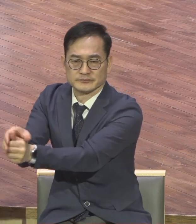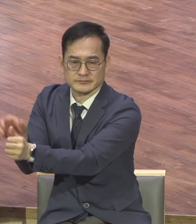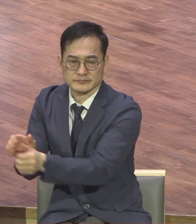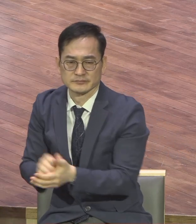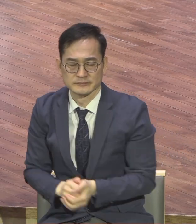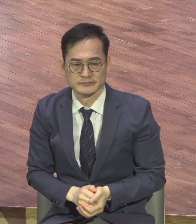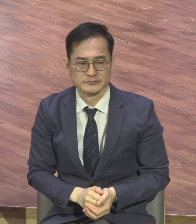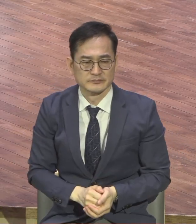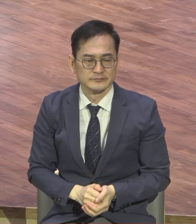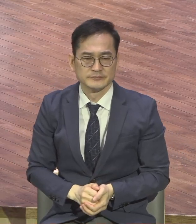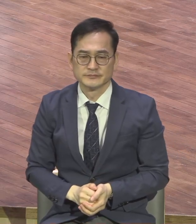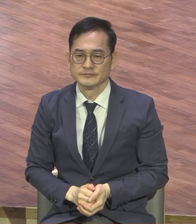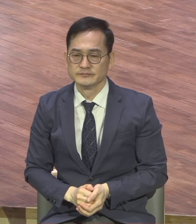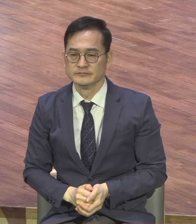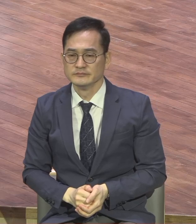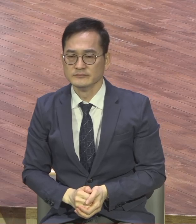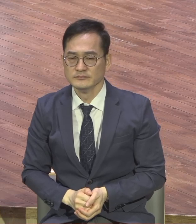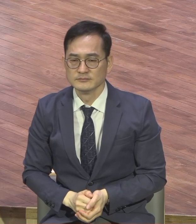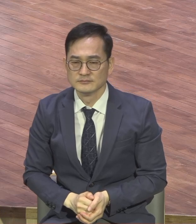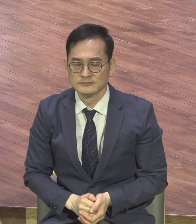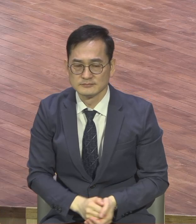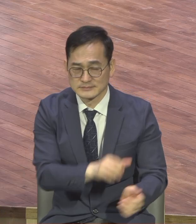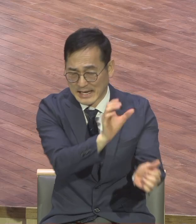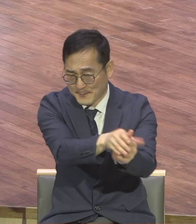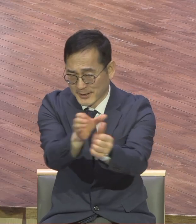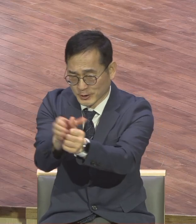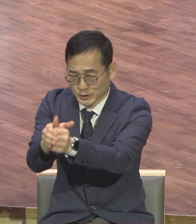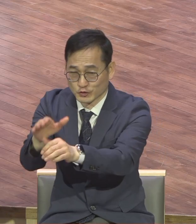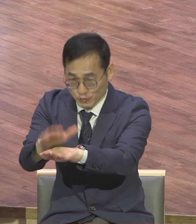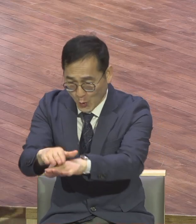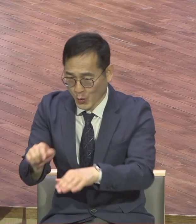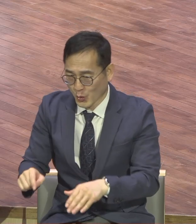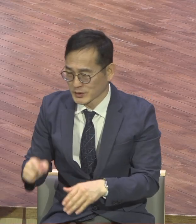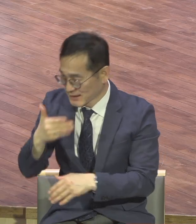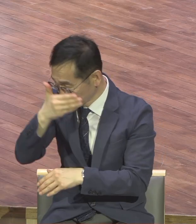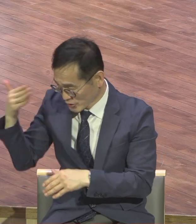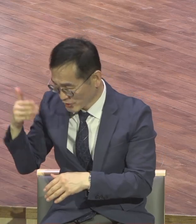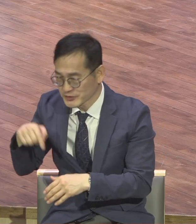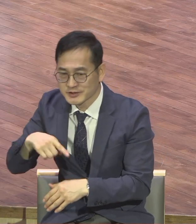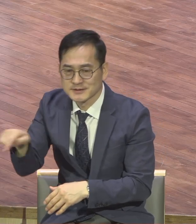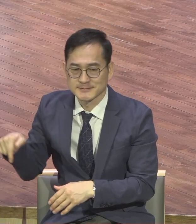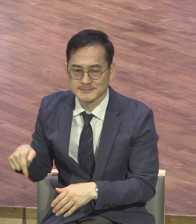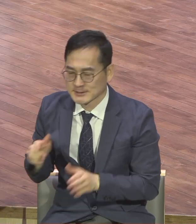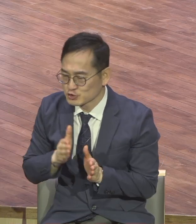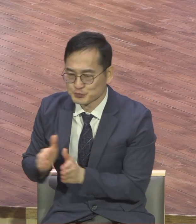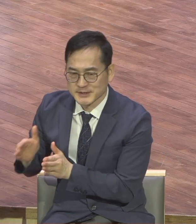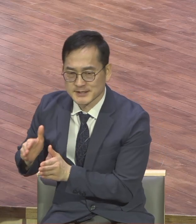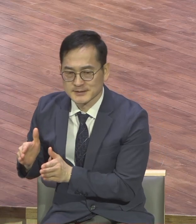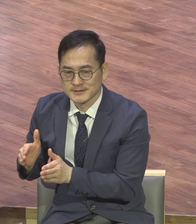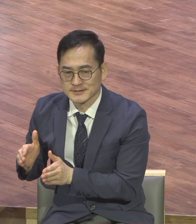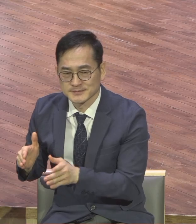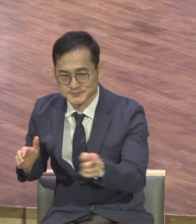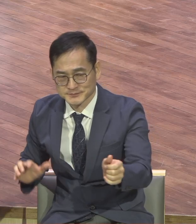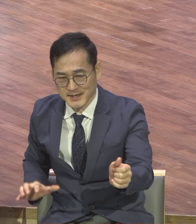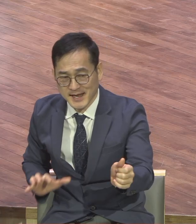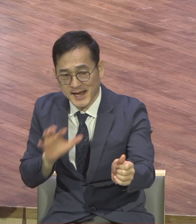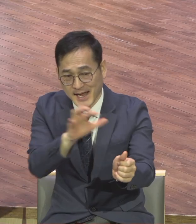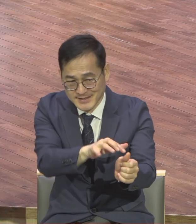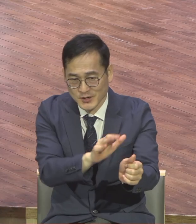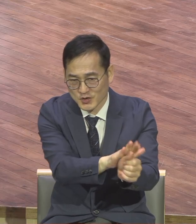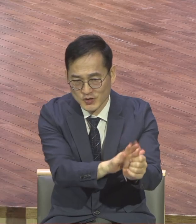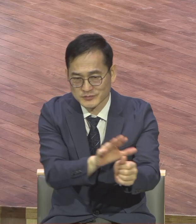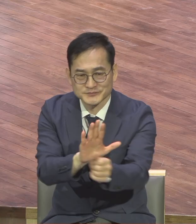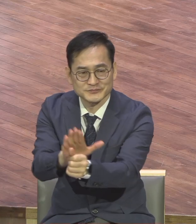나갈지 청년들이 미리 준비하게 할 것이다. 청년들. 그래서 제가 특강을 하면서 237 정탐꾼이라는